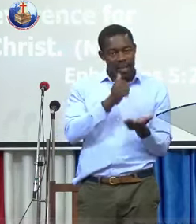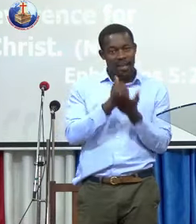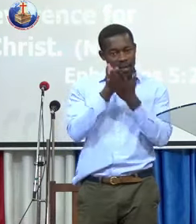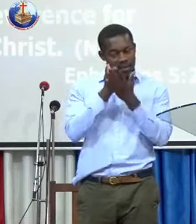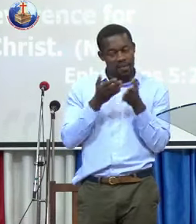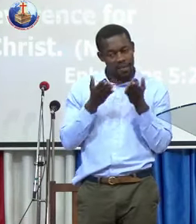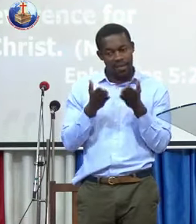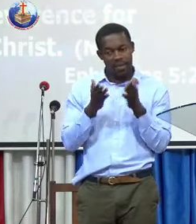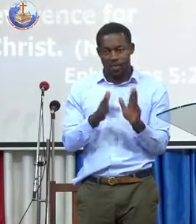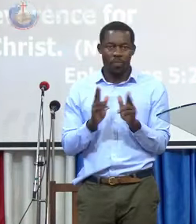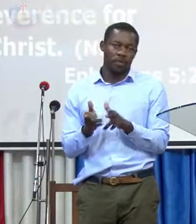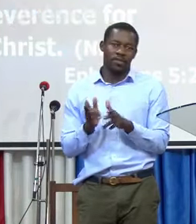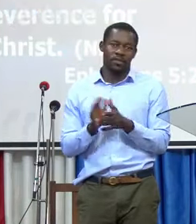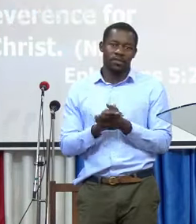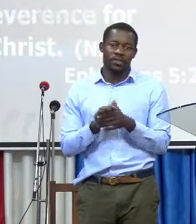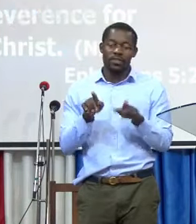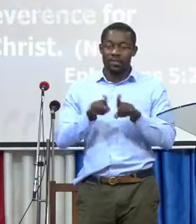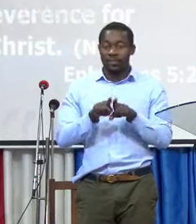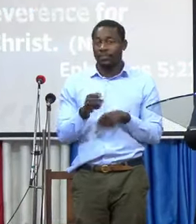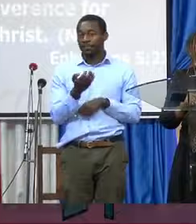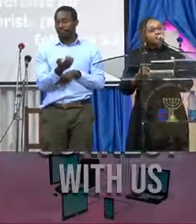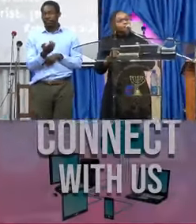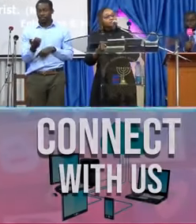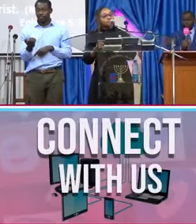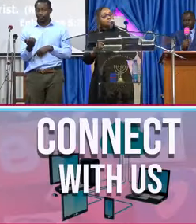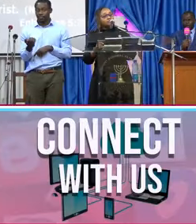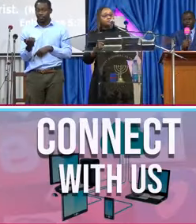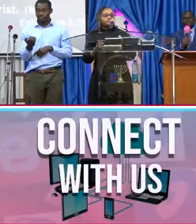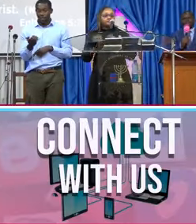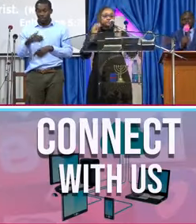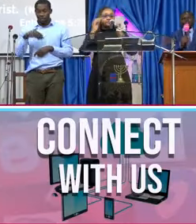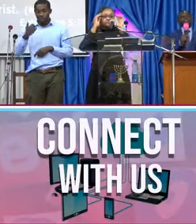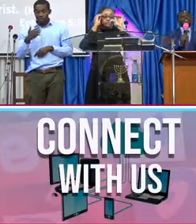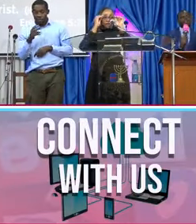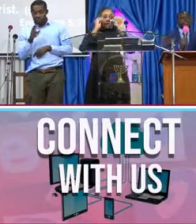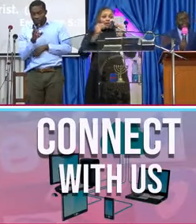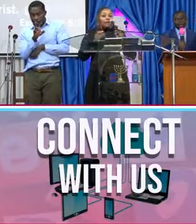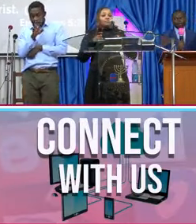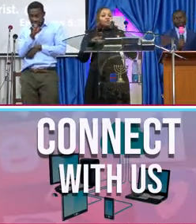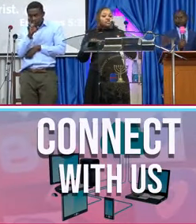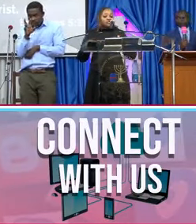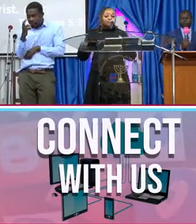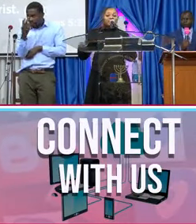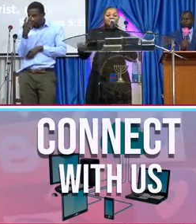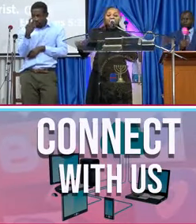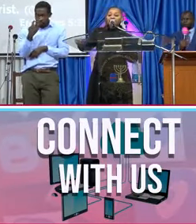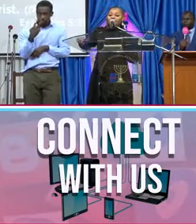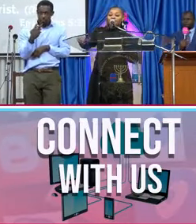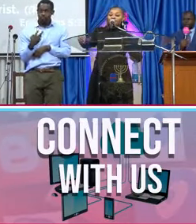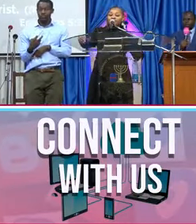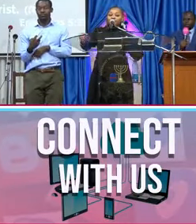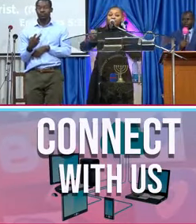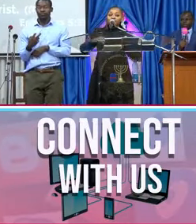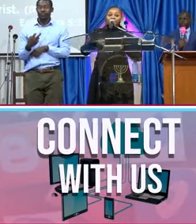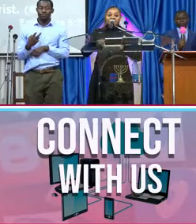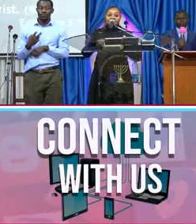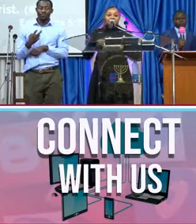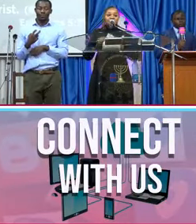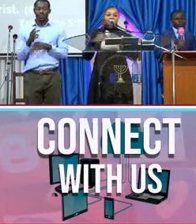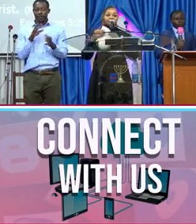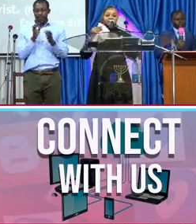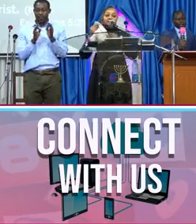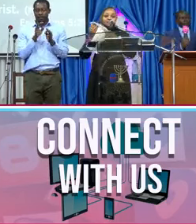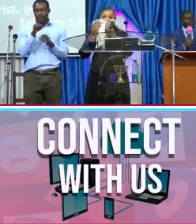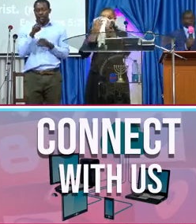our children, na watoto wetu, they keep us accountable. Wanatufanya tuwajibike. Because if we are saying one thing and we are doing